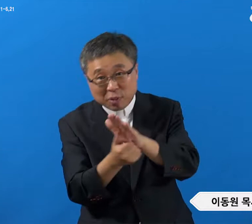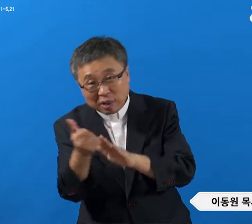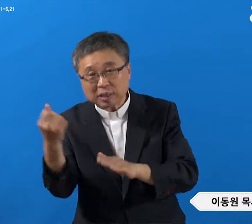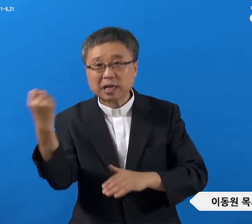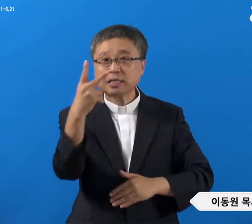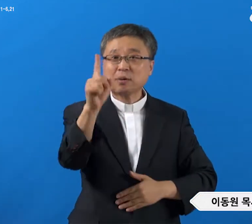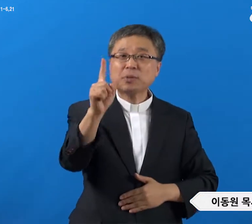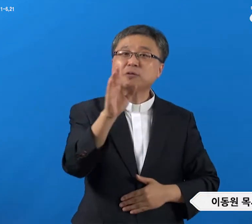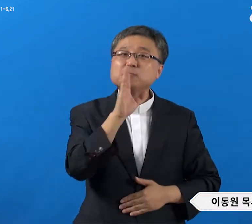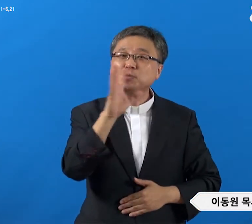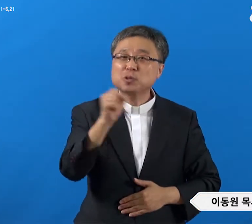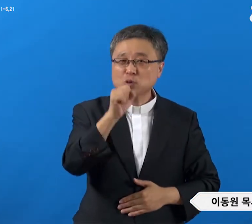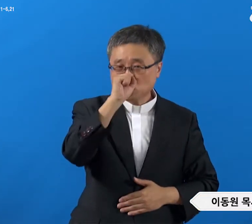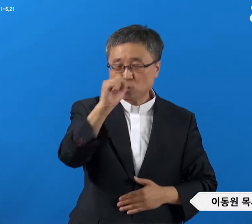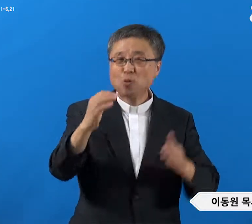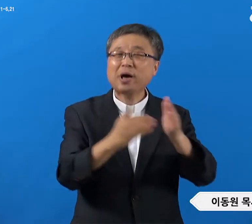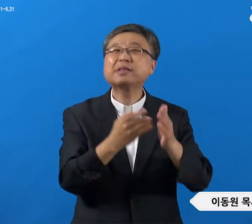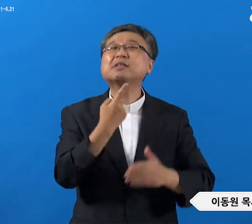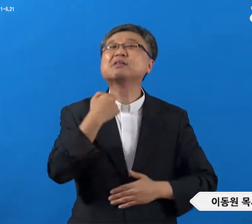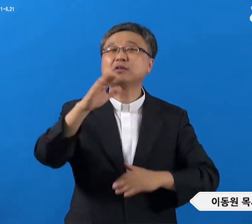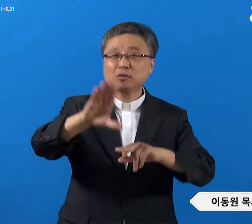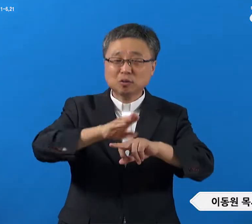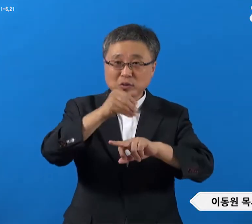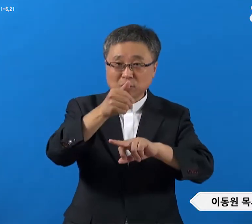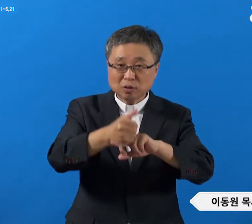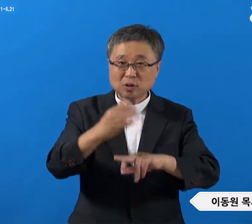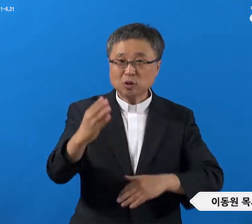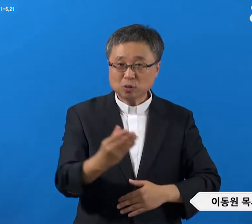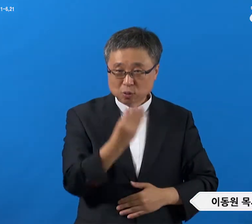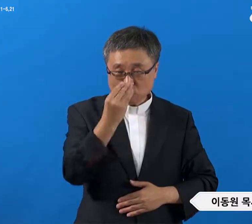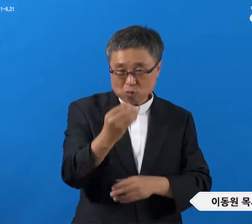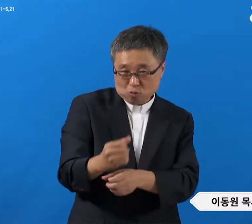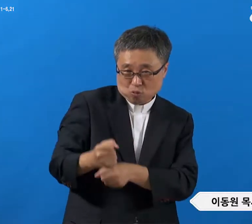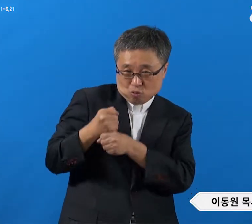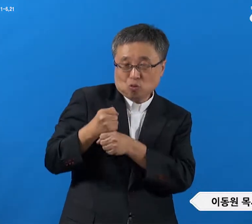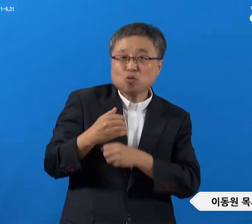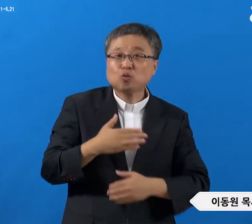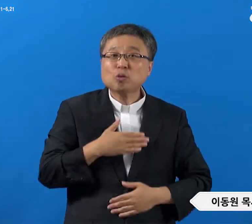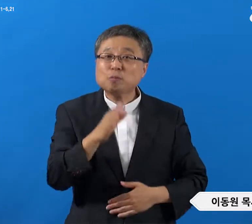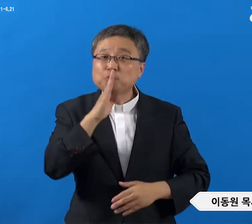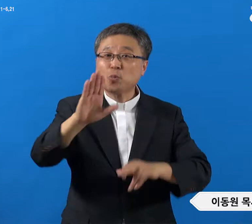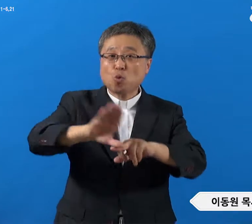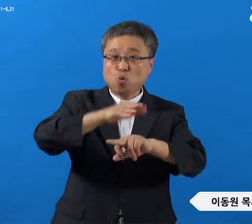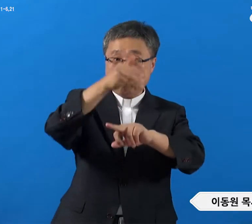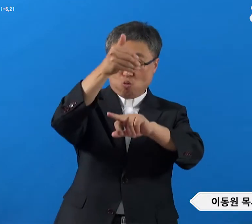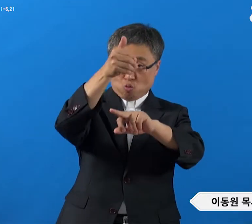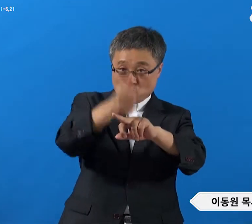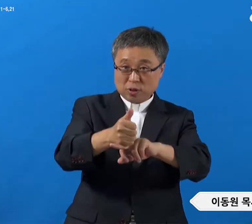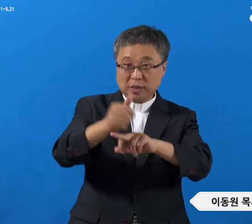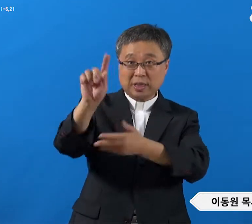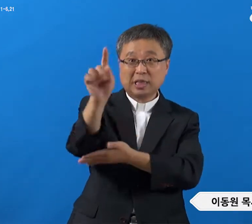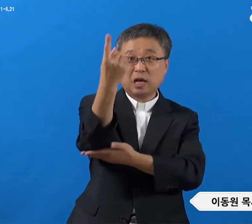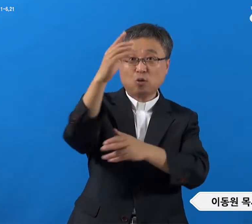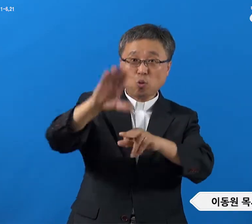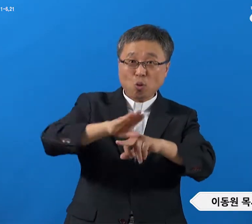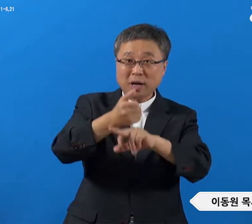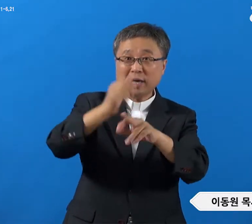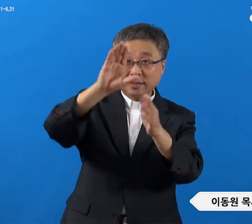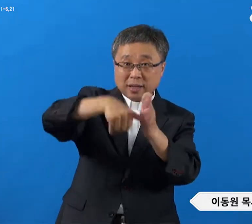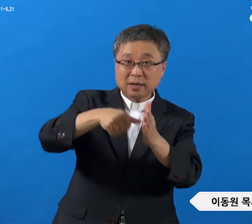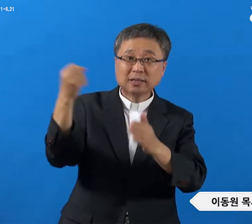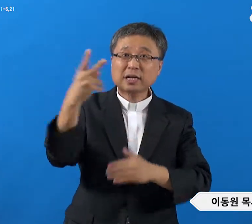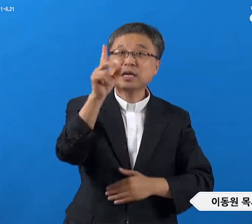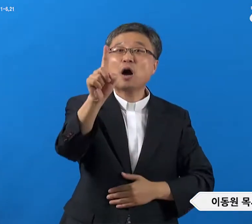진정으로 존경하고 좋아했던 왕, 성군 다윗 왕의 시대를 다시 한번 살아보는 것이에요. 그것이